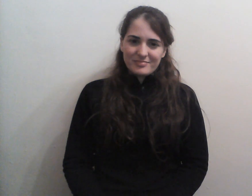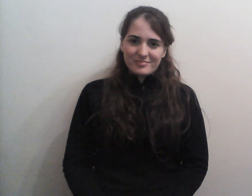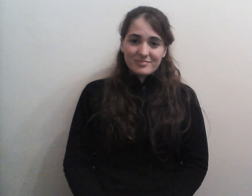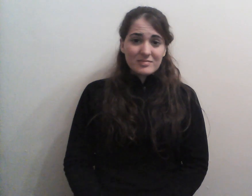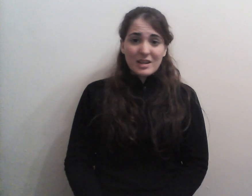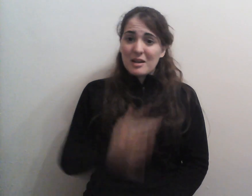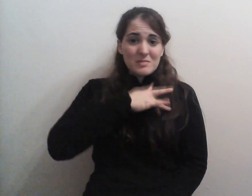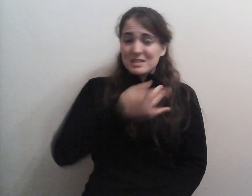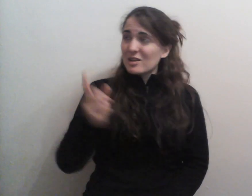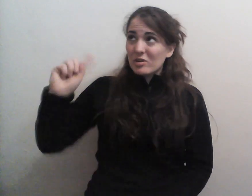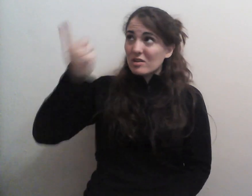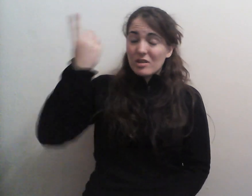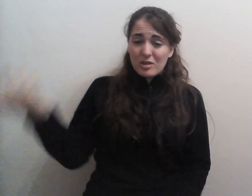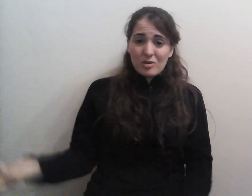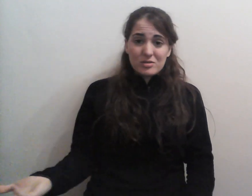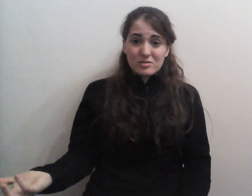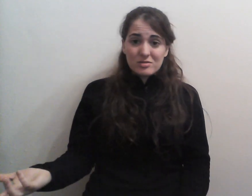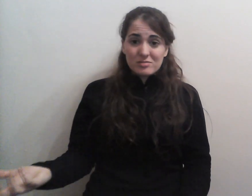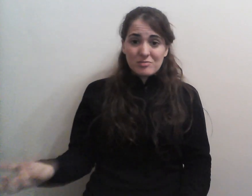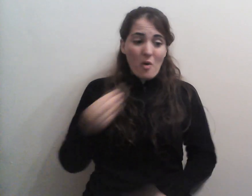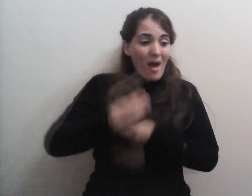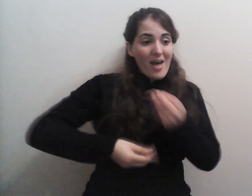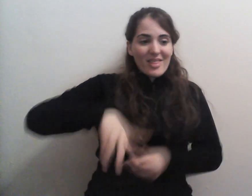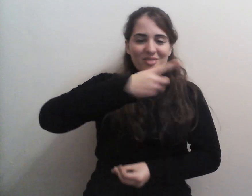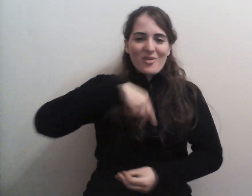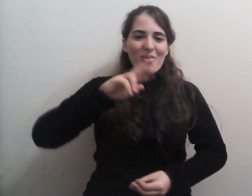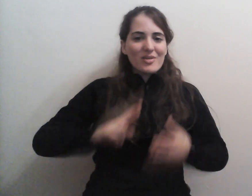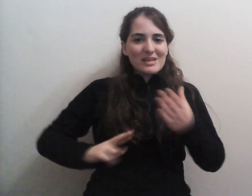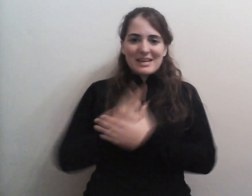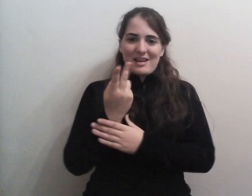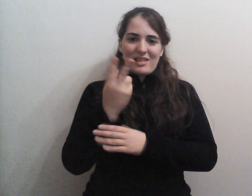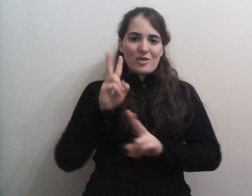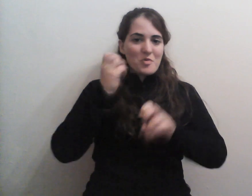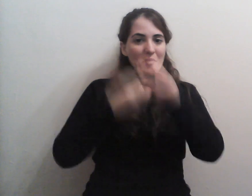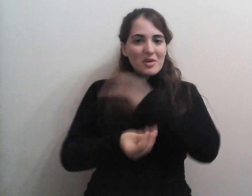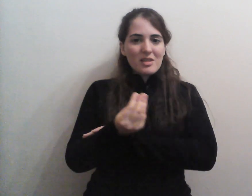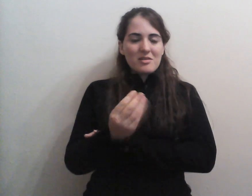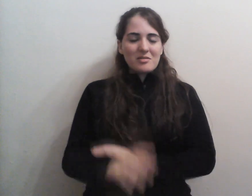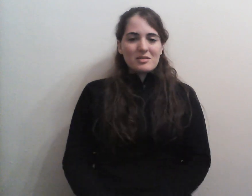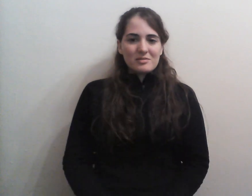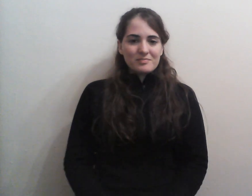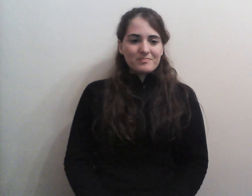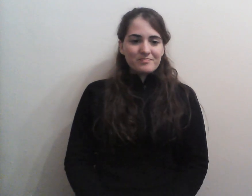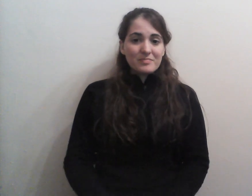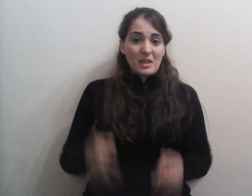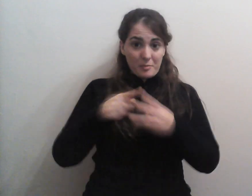Es la misericordia de Dios la que nos hace nacer de nuevo. Repito lo que dije en el primer punto. Dios no está obligado a